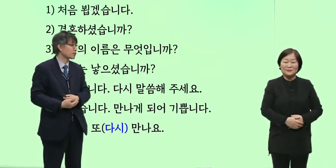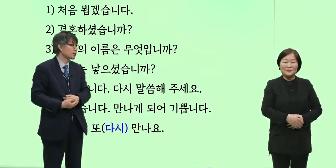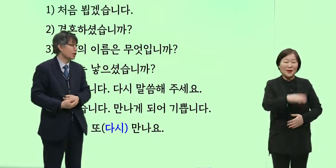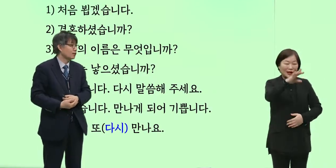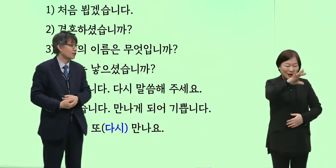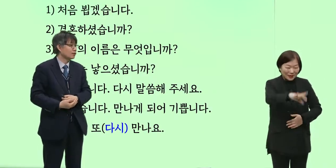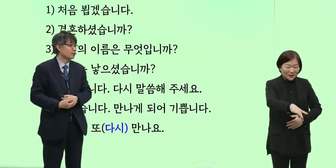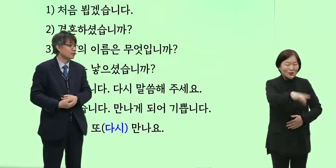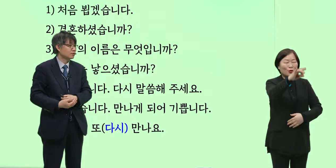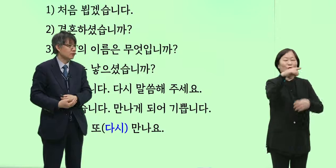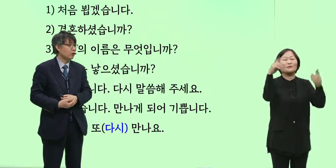뵙겠습니다.